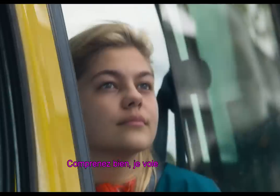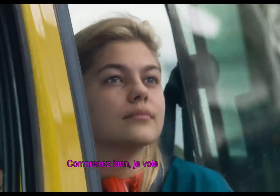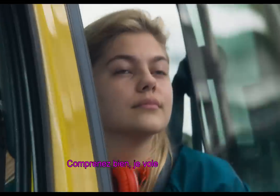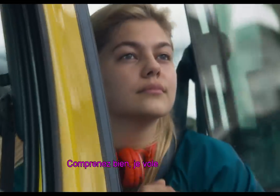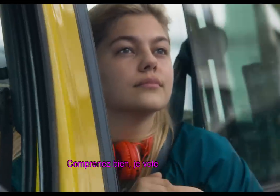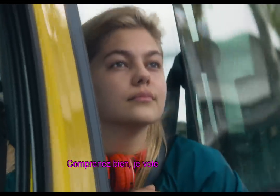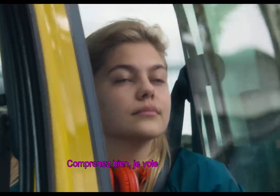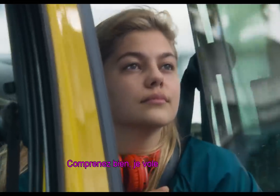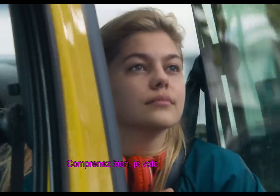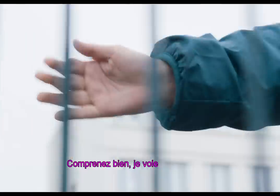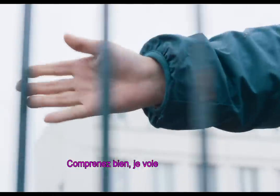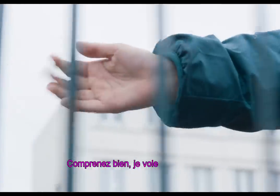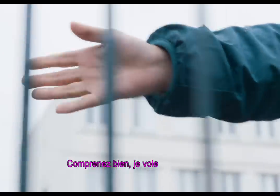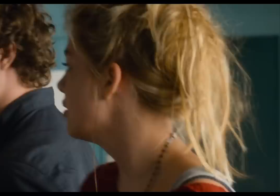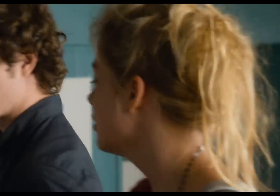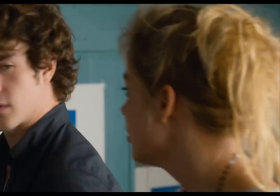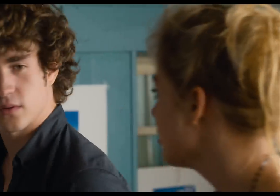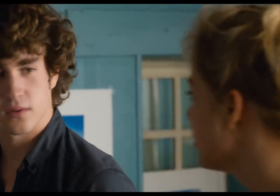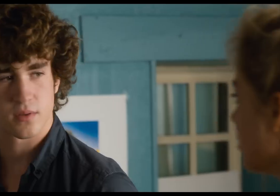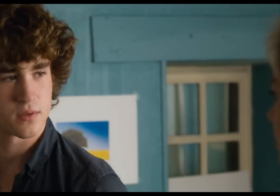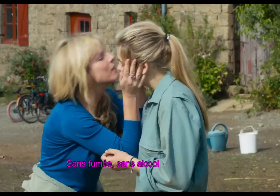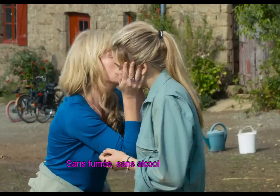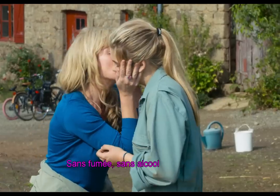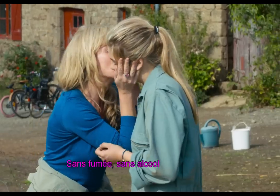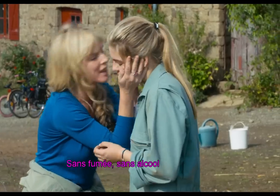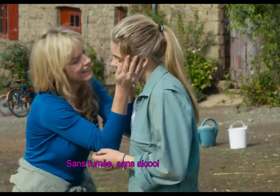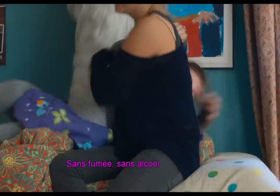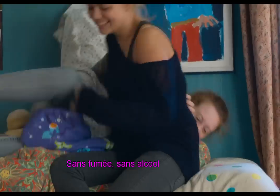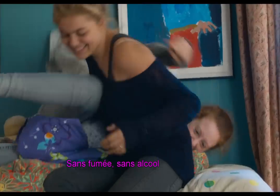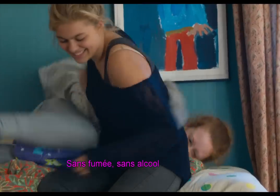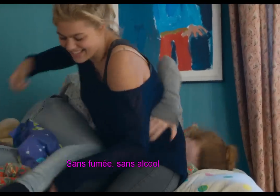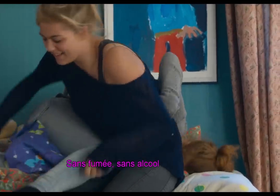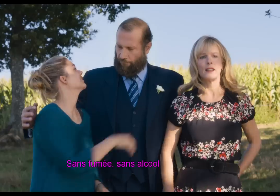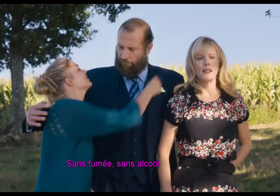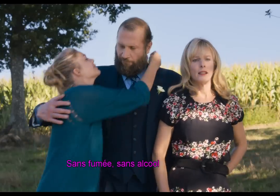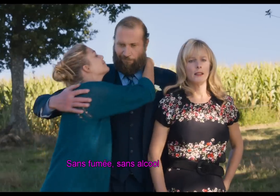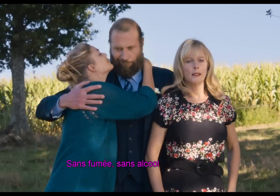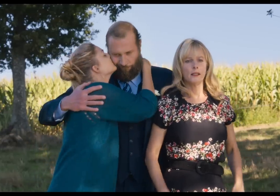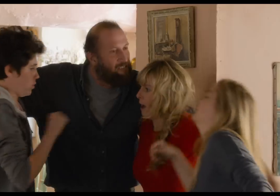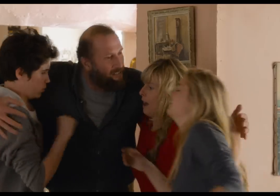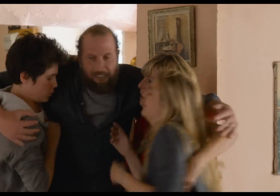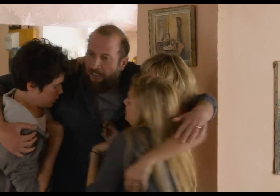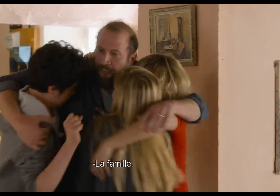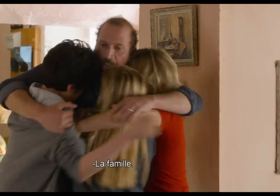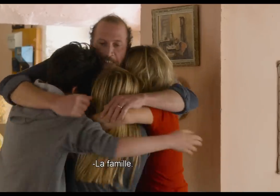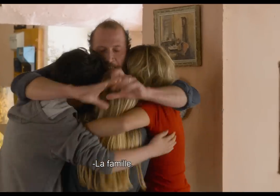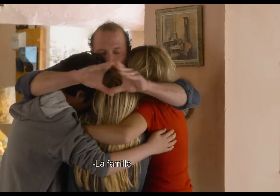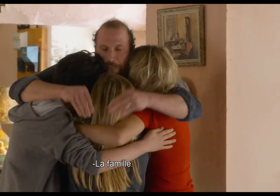Comprenez bien Je vole Sans fumer, sans alcool Je vole